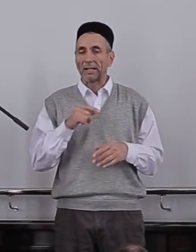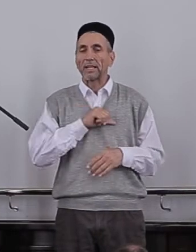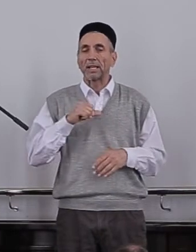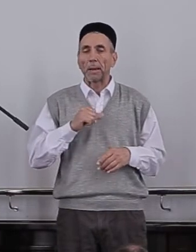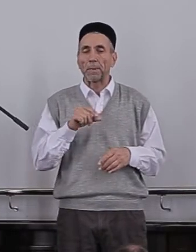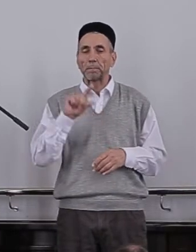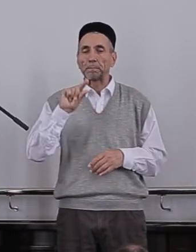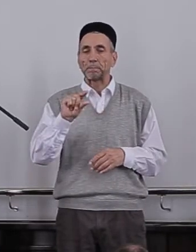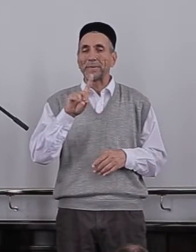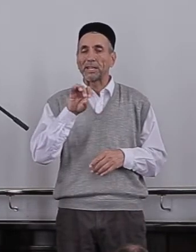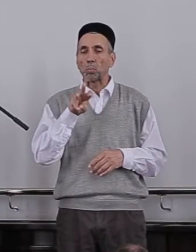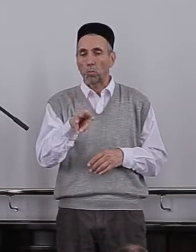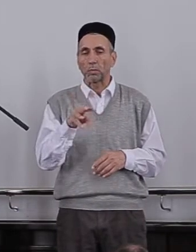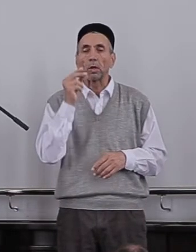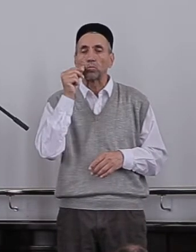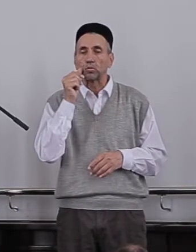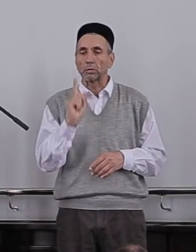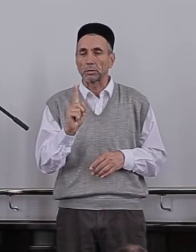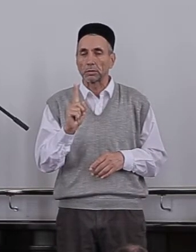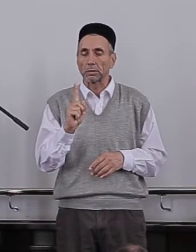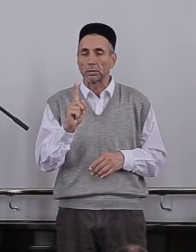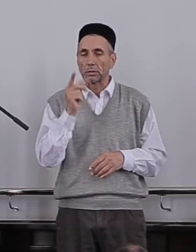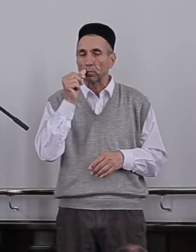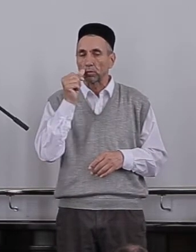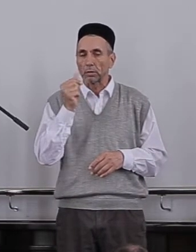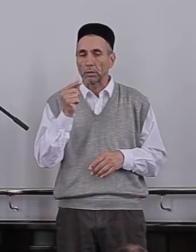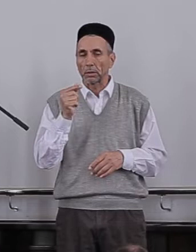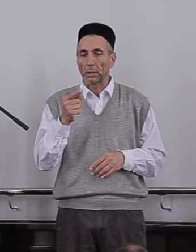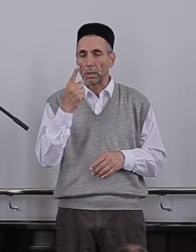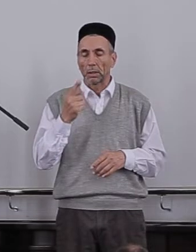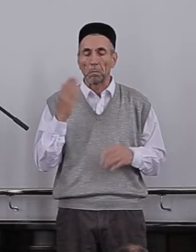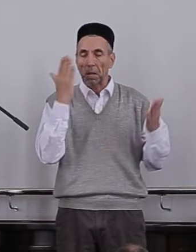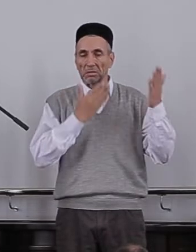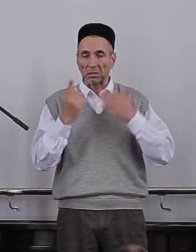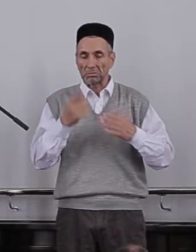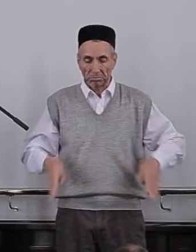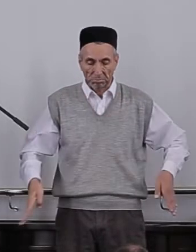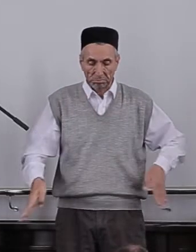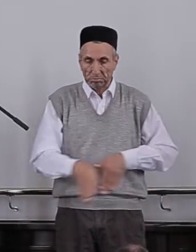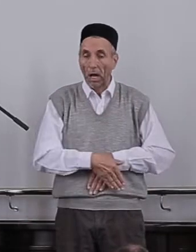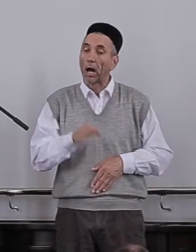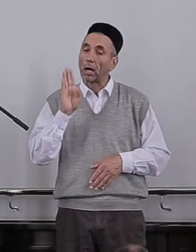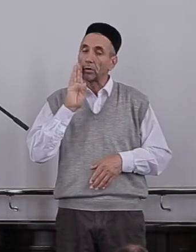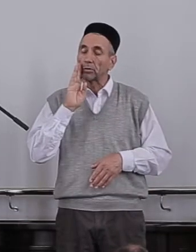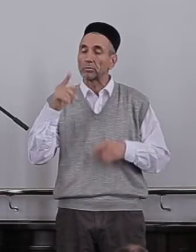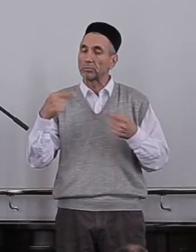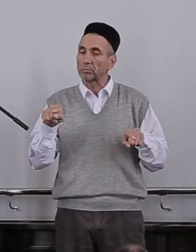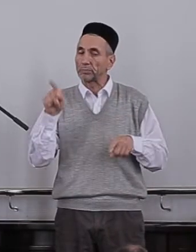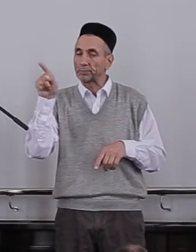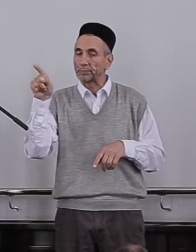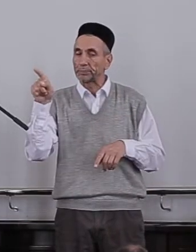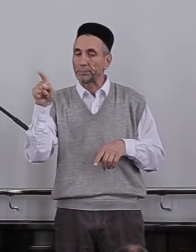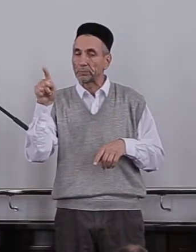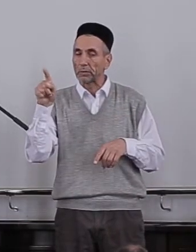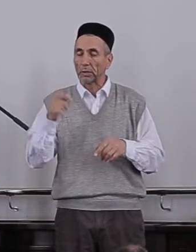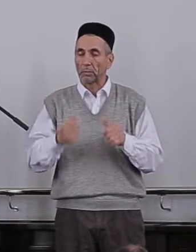минимальный, самый минимум илләр өчен инде. Кендектән алып, тез астына кадәр. Хатын-кызларның зурлары